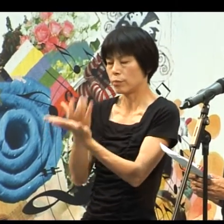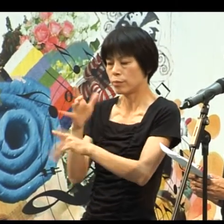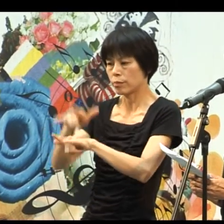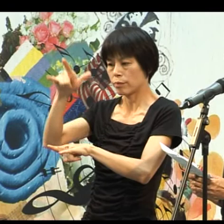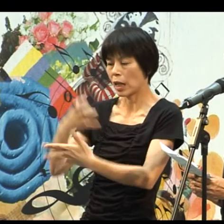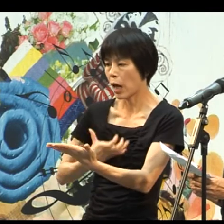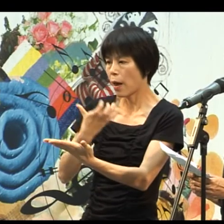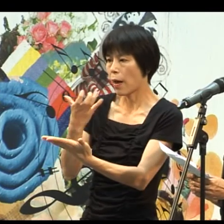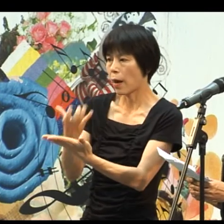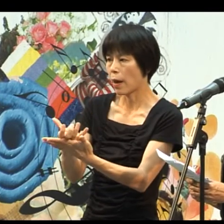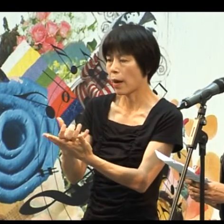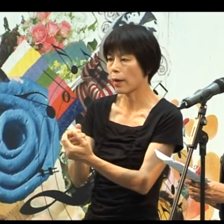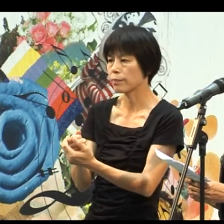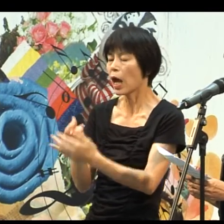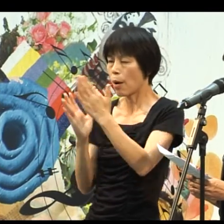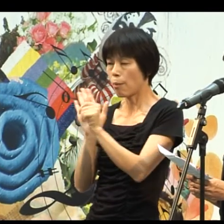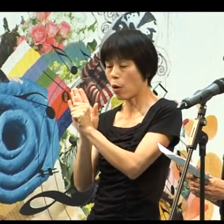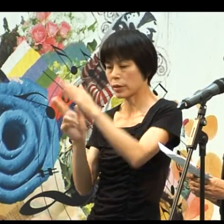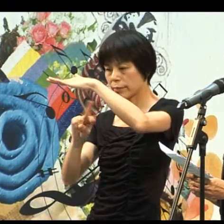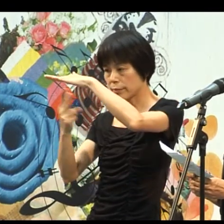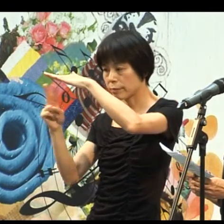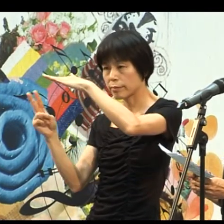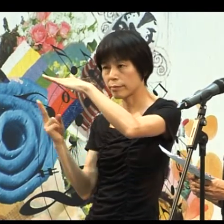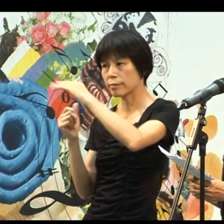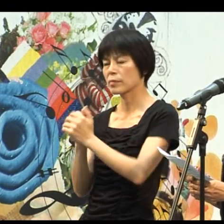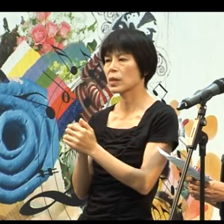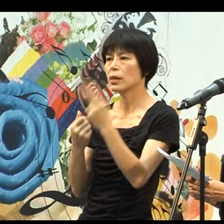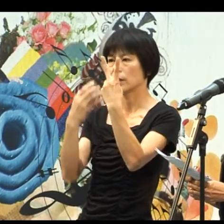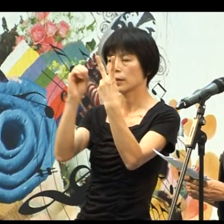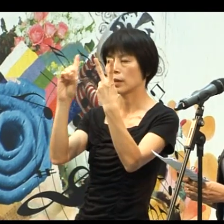捐助了我们的装修。咁至到2010年呢，我哋又